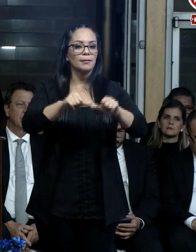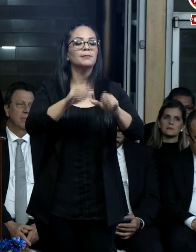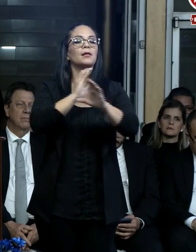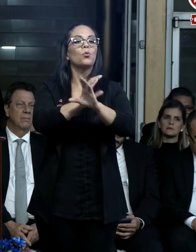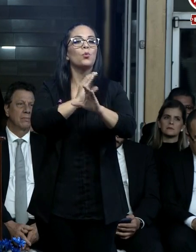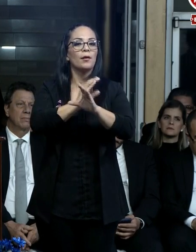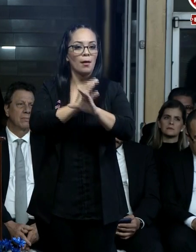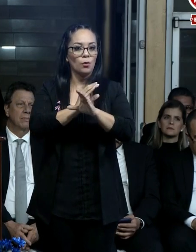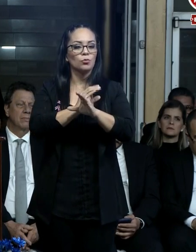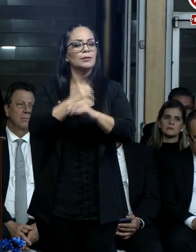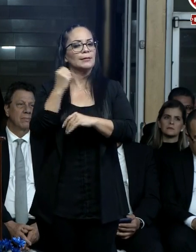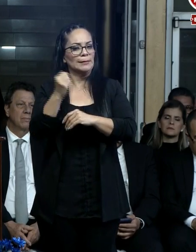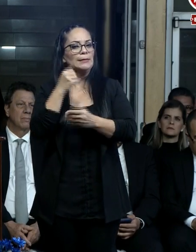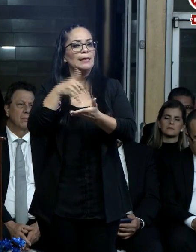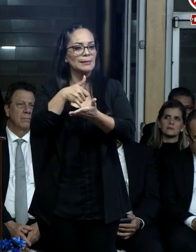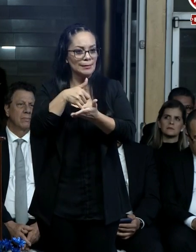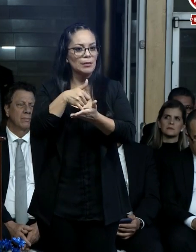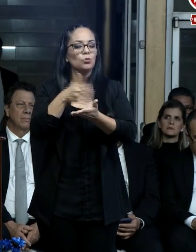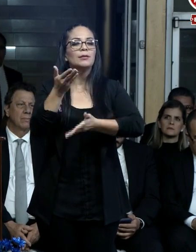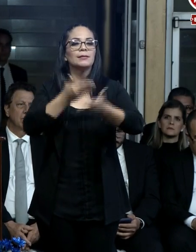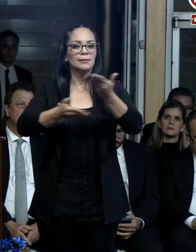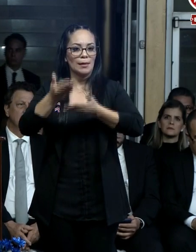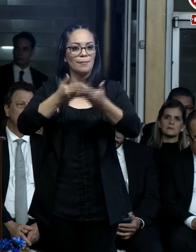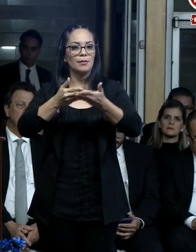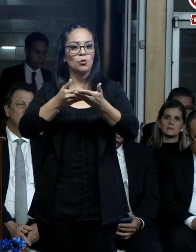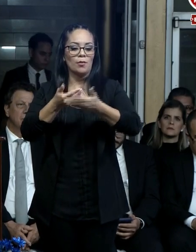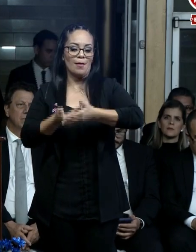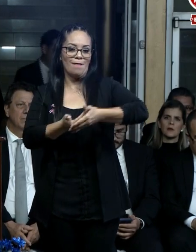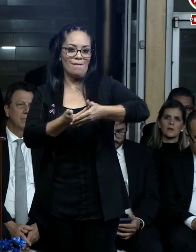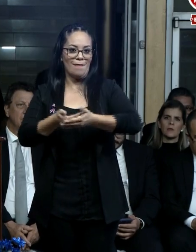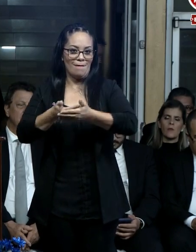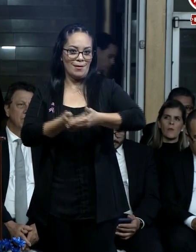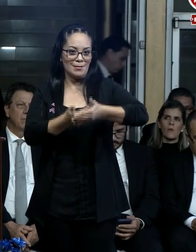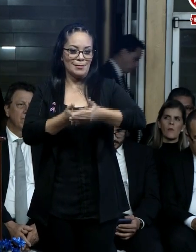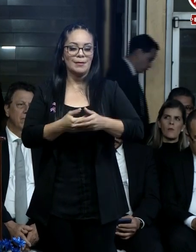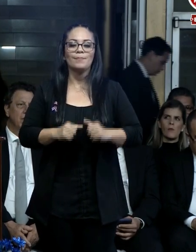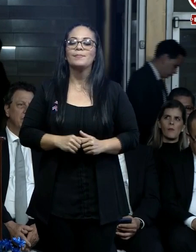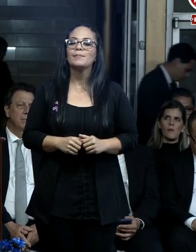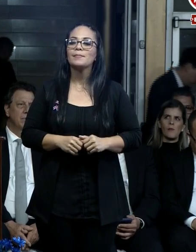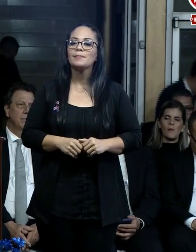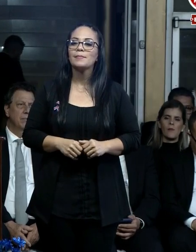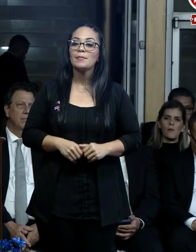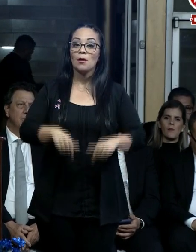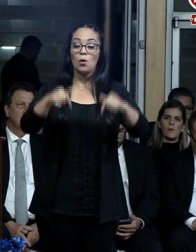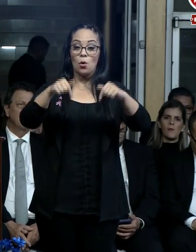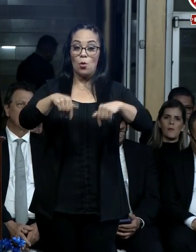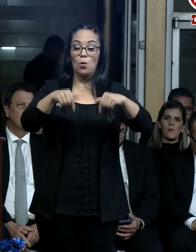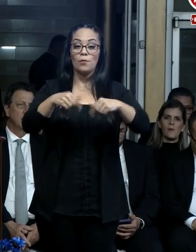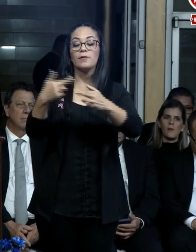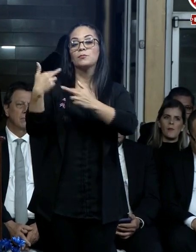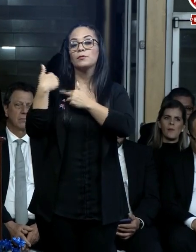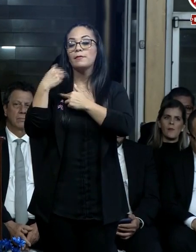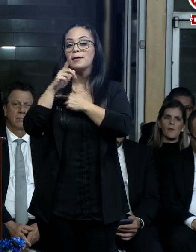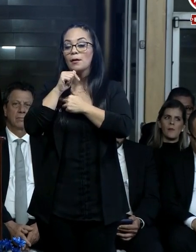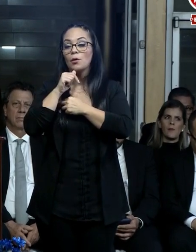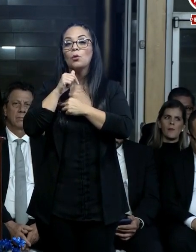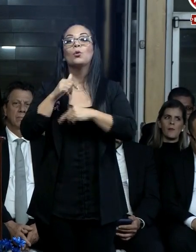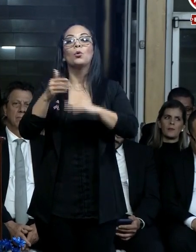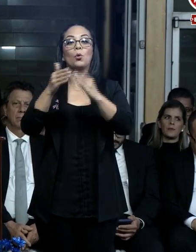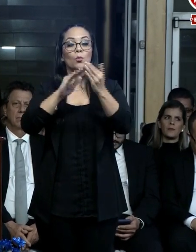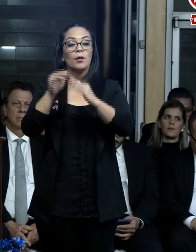cuidados intensivos del servicio neonatal. Le corresponde hoy a la